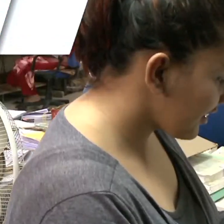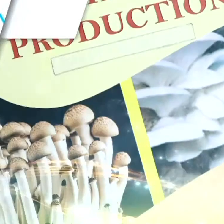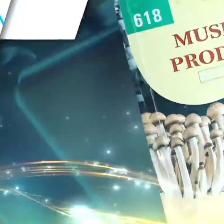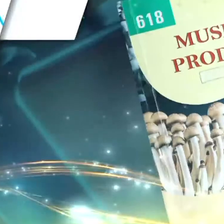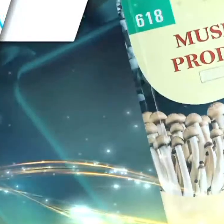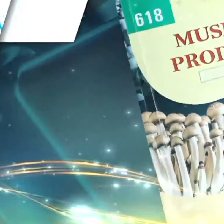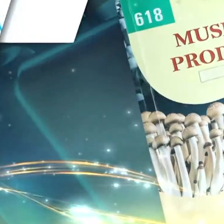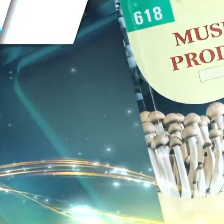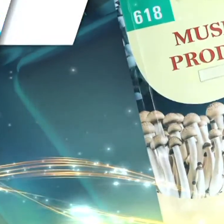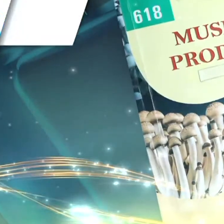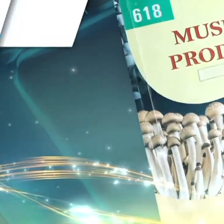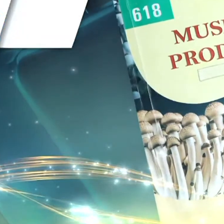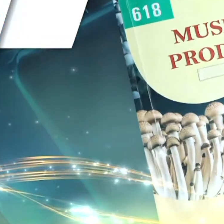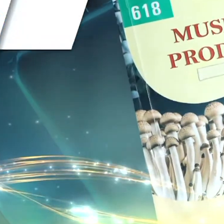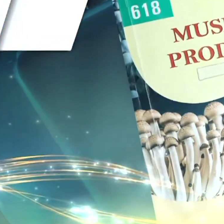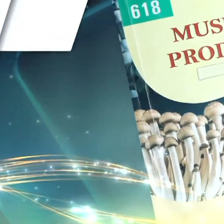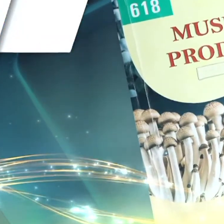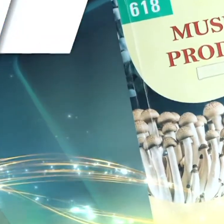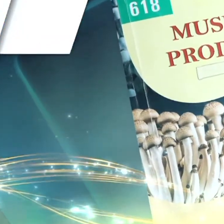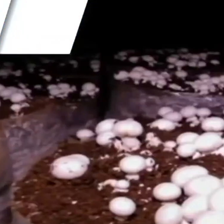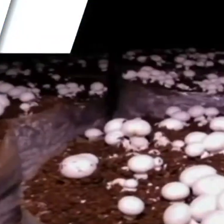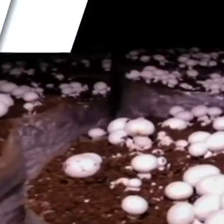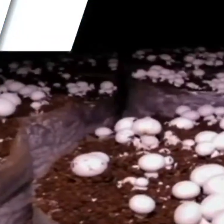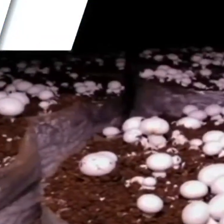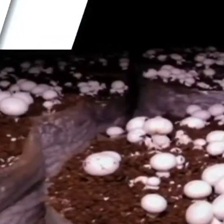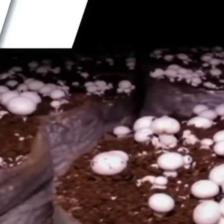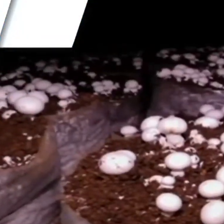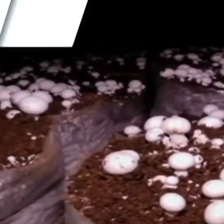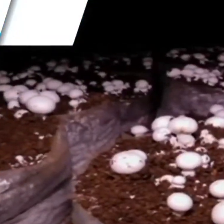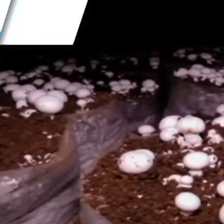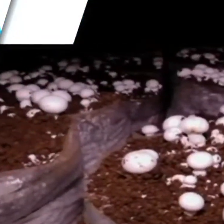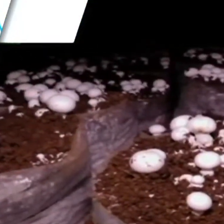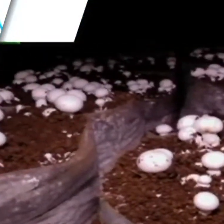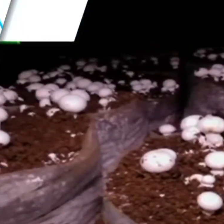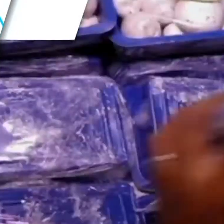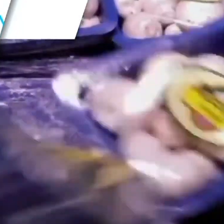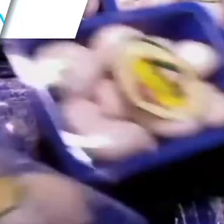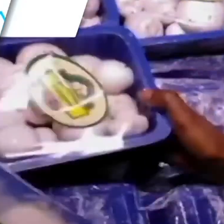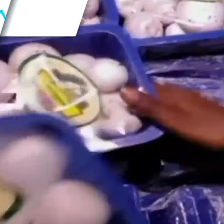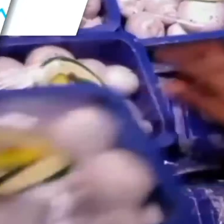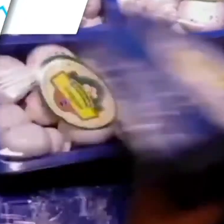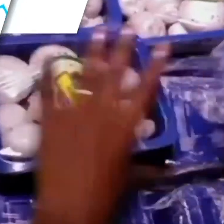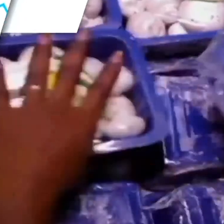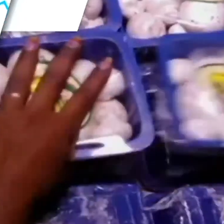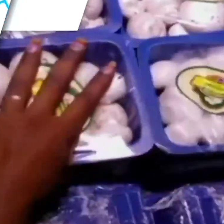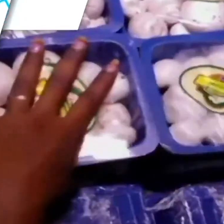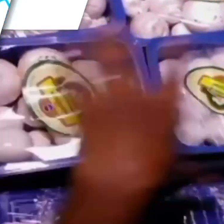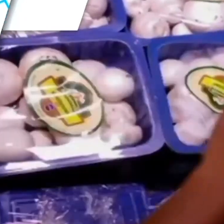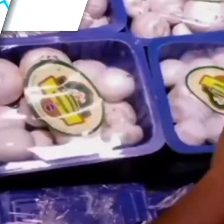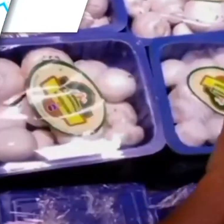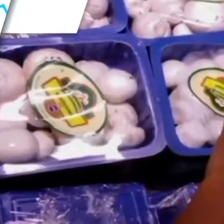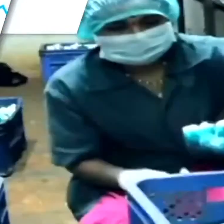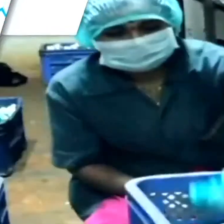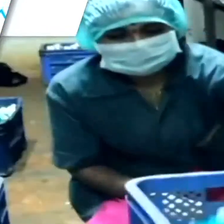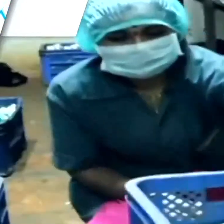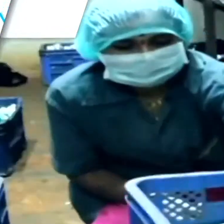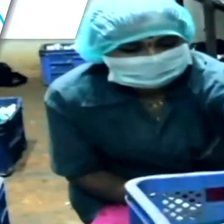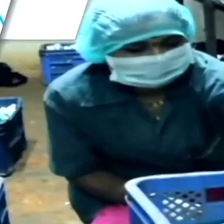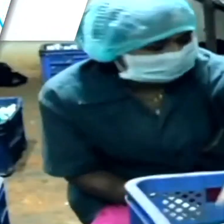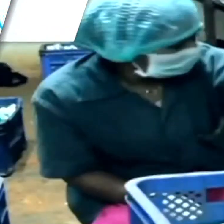इस कोर्स को करने के बाद आप खुद का मशरूम फार्म खोल सकते हैं अथवा मशरूम फार्म में एक कुशल सहायक के रूप में कार्य